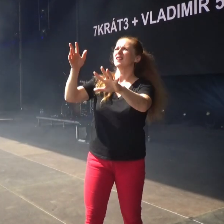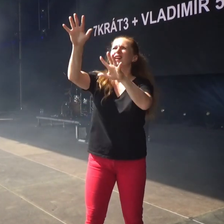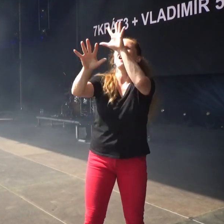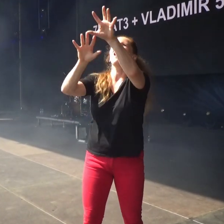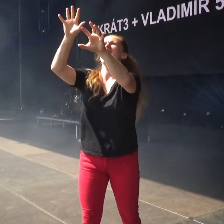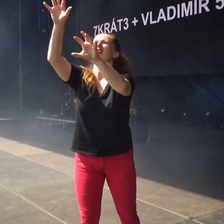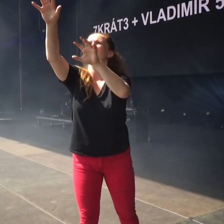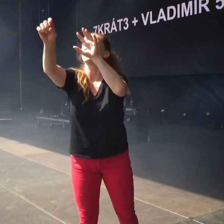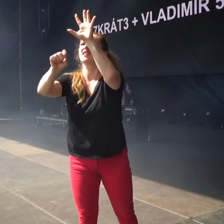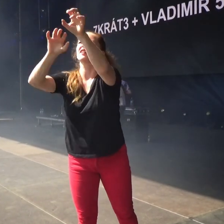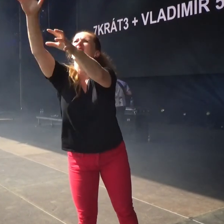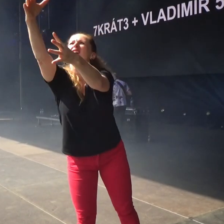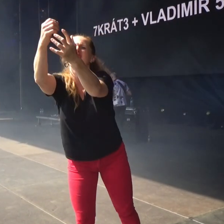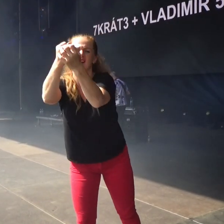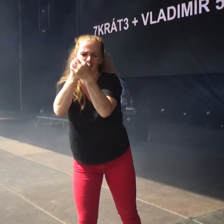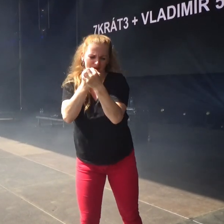Děkuji